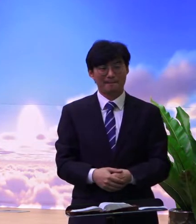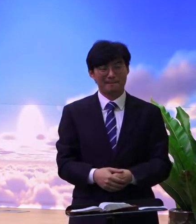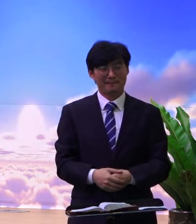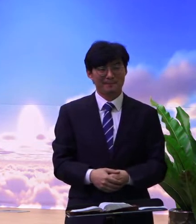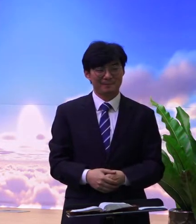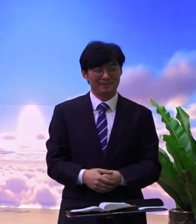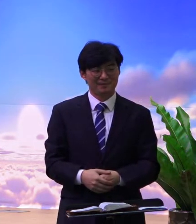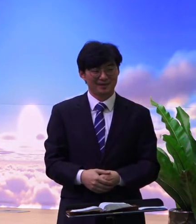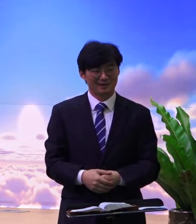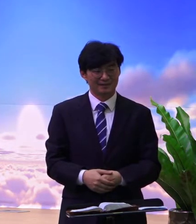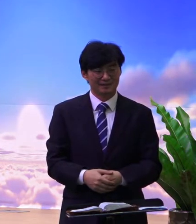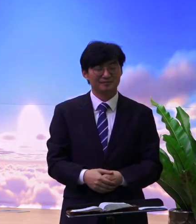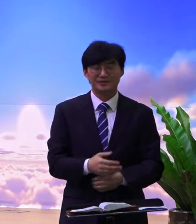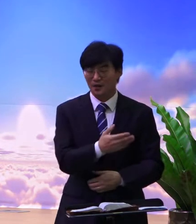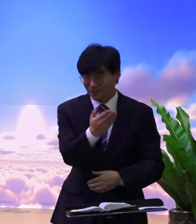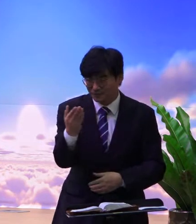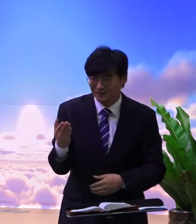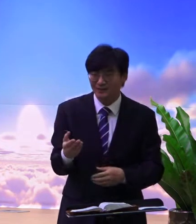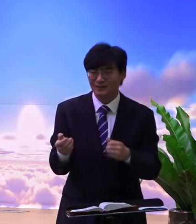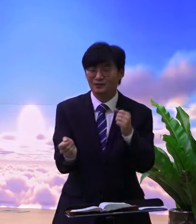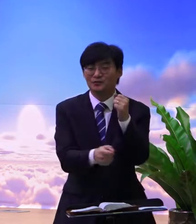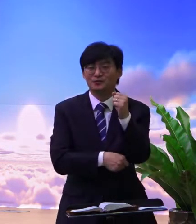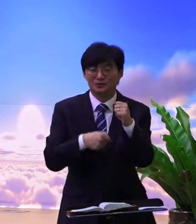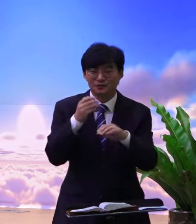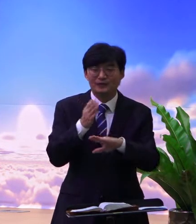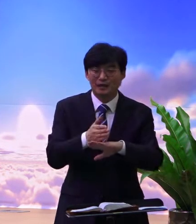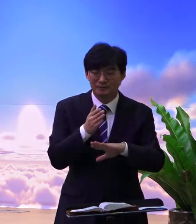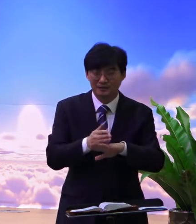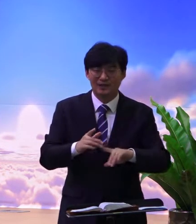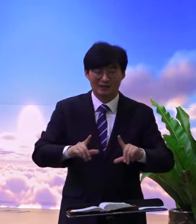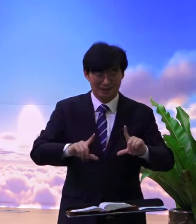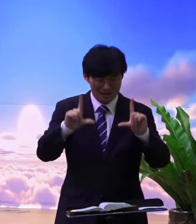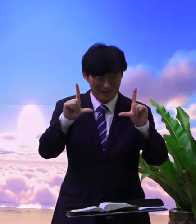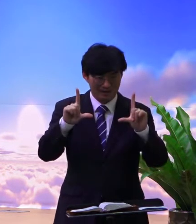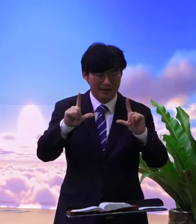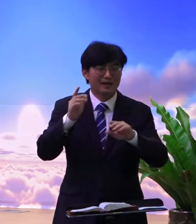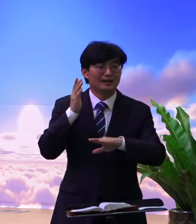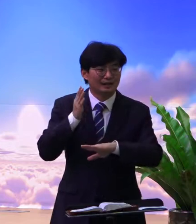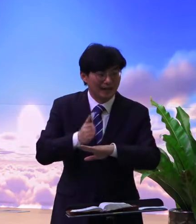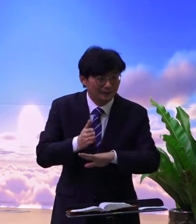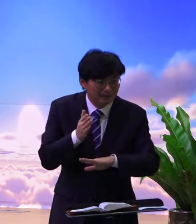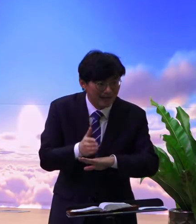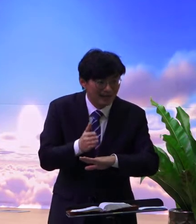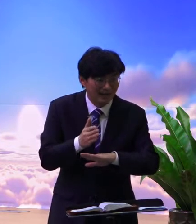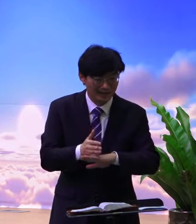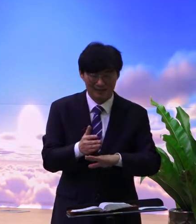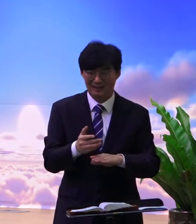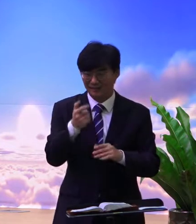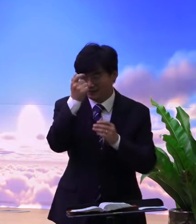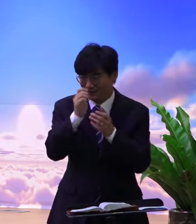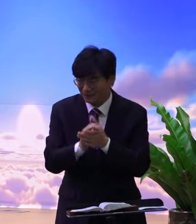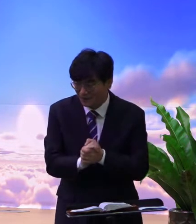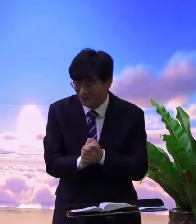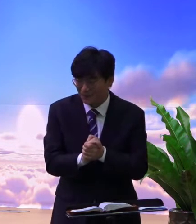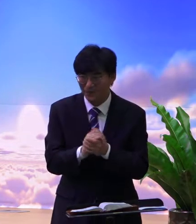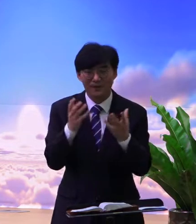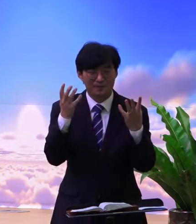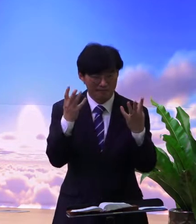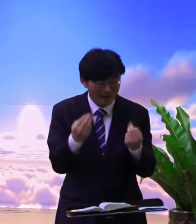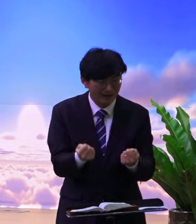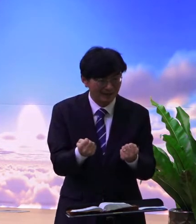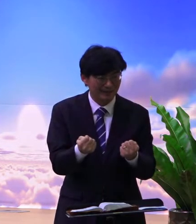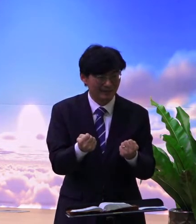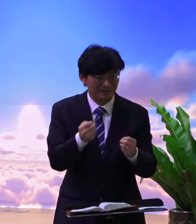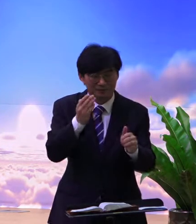저는 추수감사주를 맞아서 저와 여러분이 이런 감사와 기도 생활에 도전해 보기를 원합니다. 오늘부터